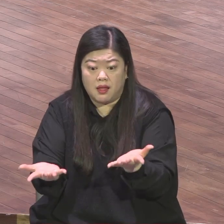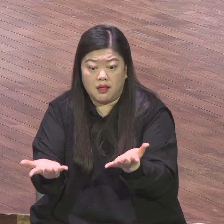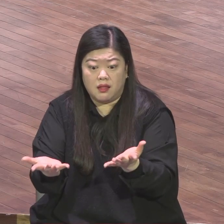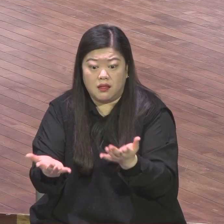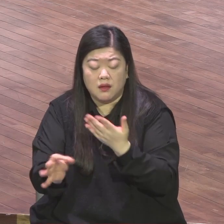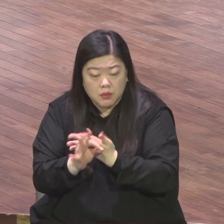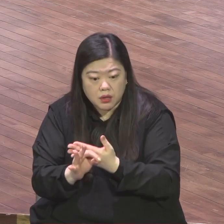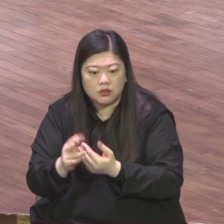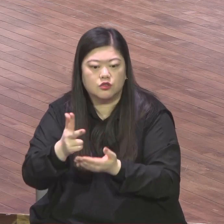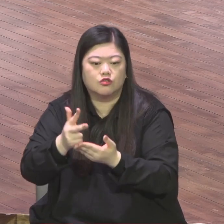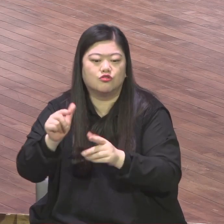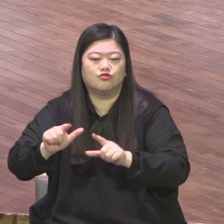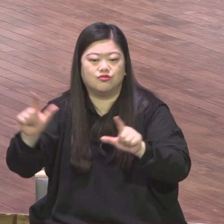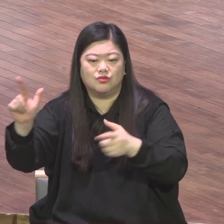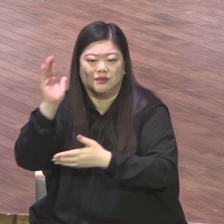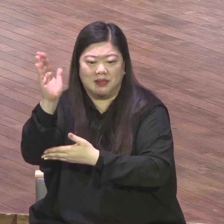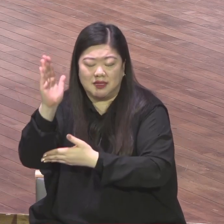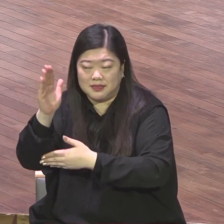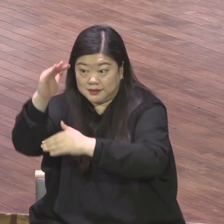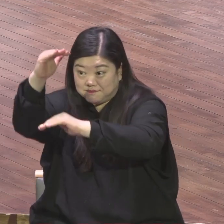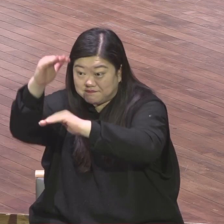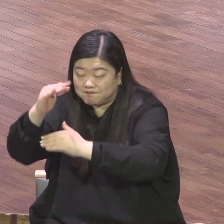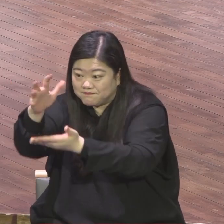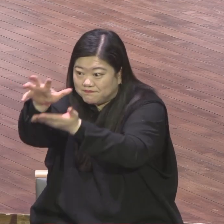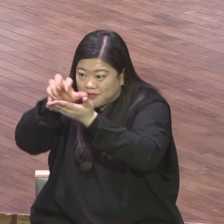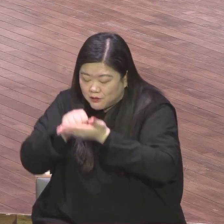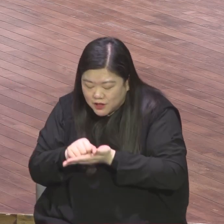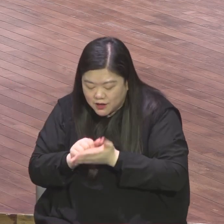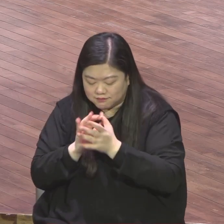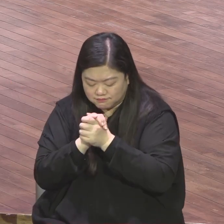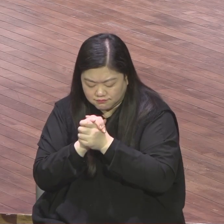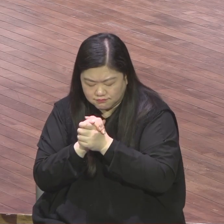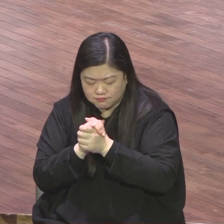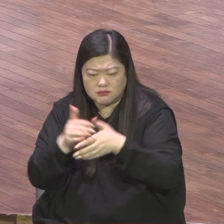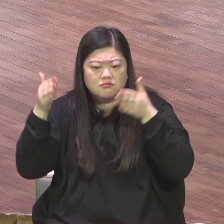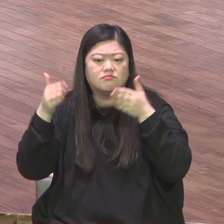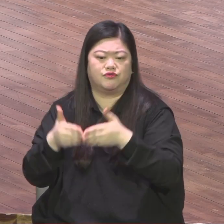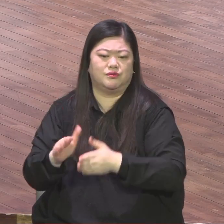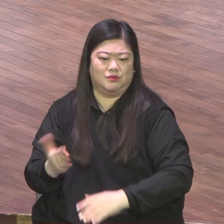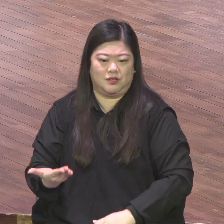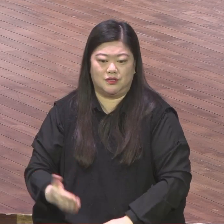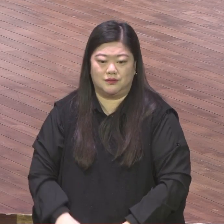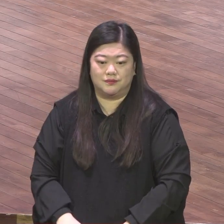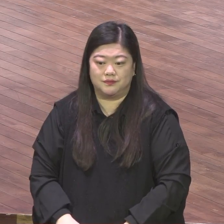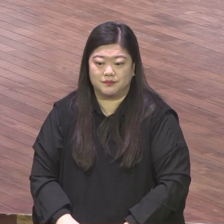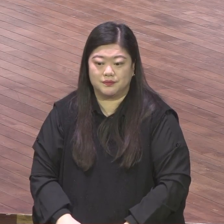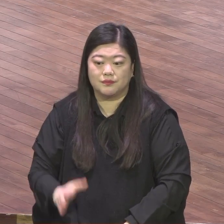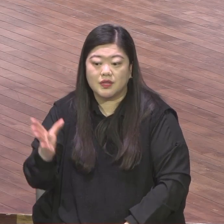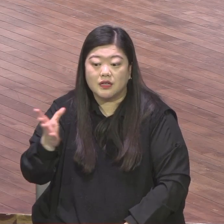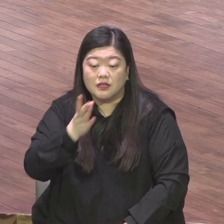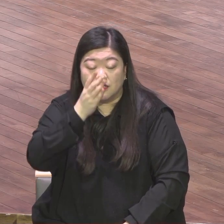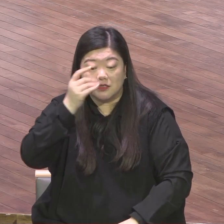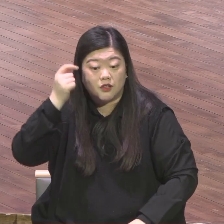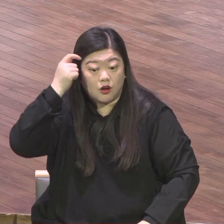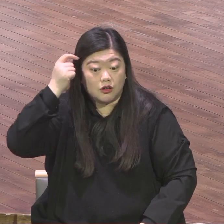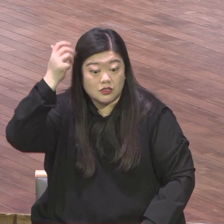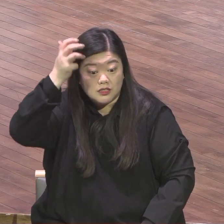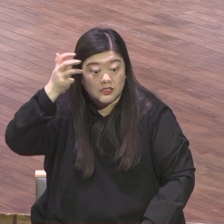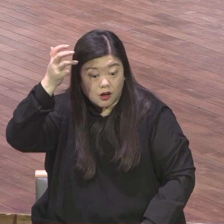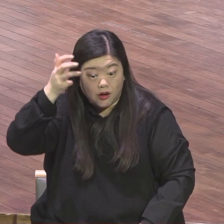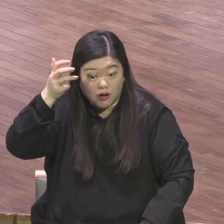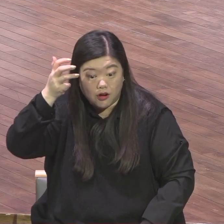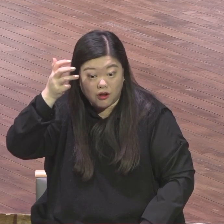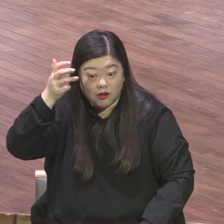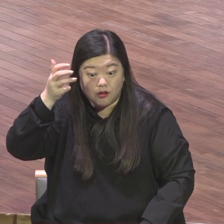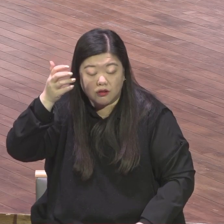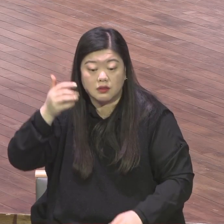임재하는 성령을 체험하게 되는 자리로 가게 된다. 하나님의 영, 성령, 성령